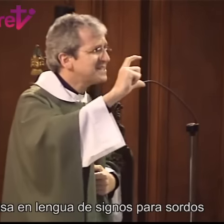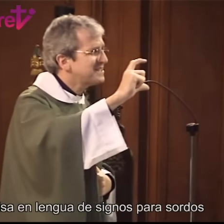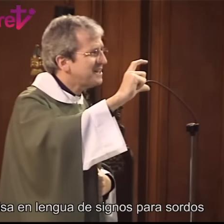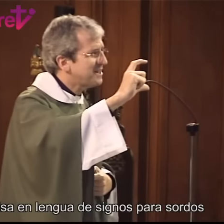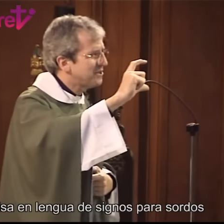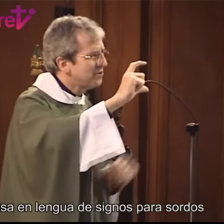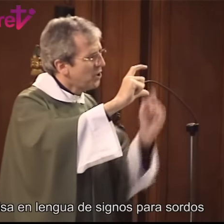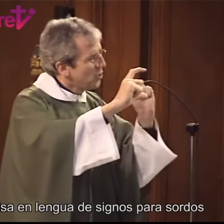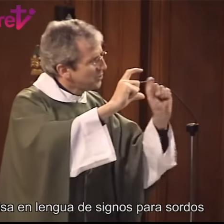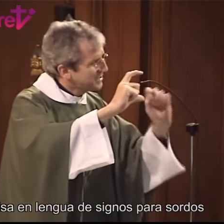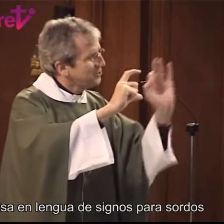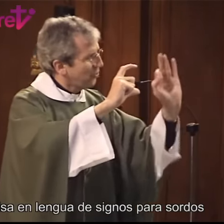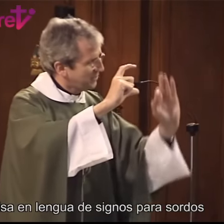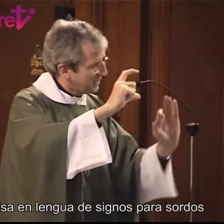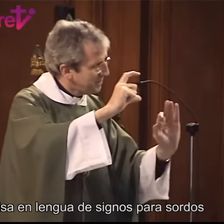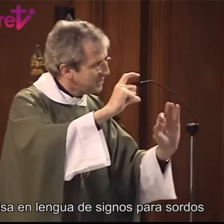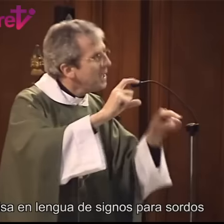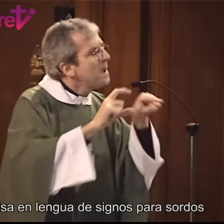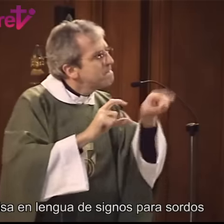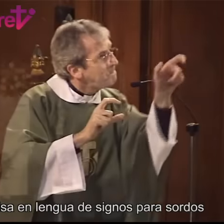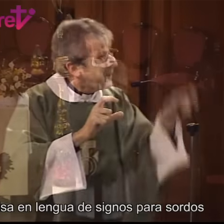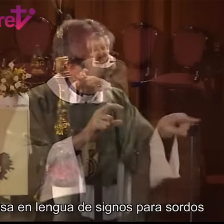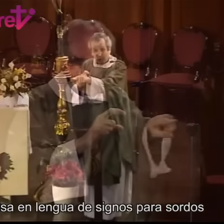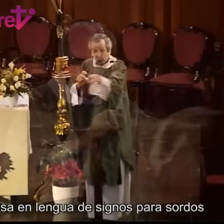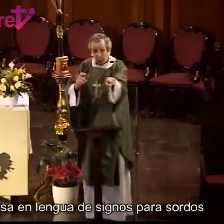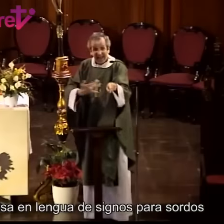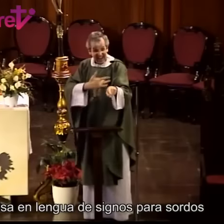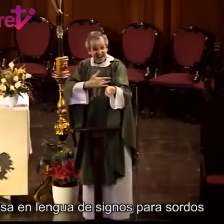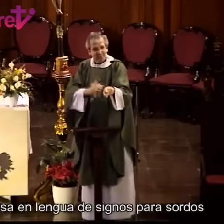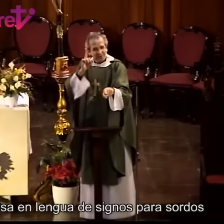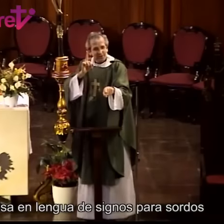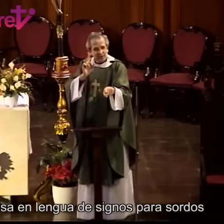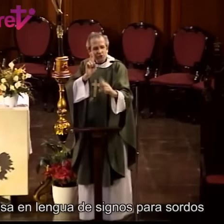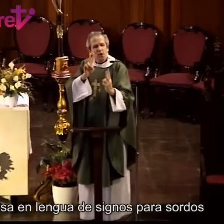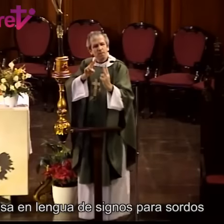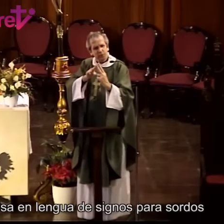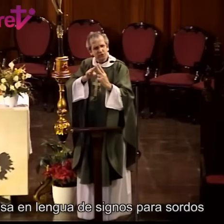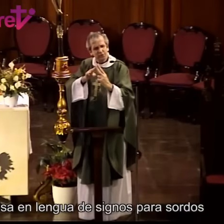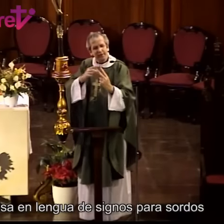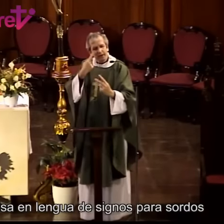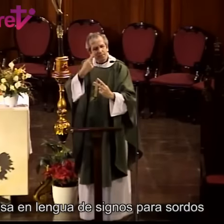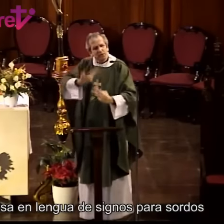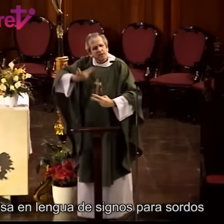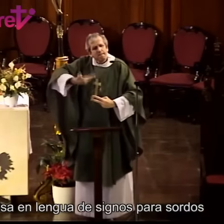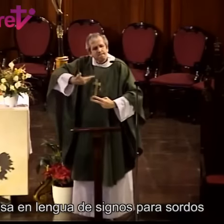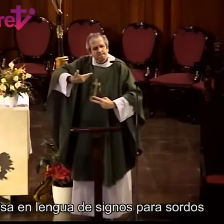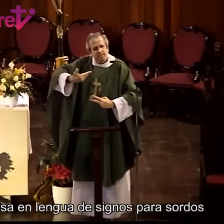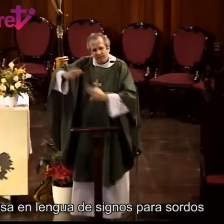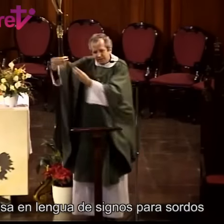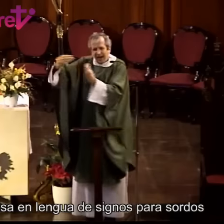el inicio. Lo he escrito ordenadamente para que tú, enamorado de Dios, puedas conocer y puedas aquello